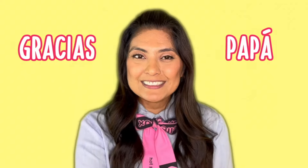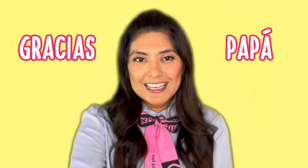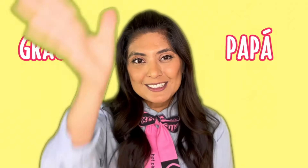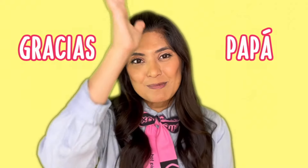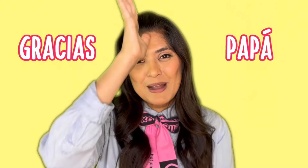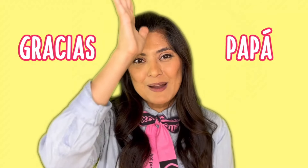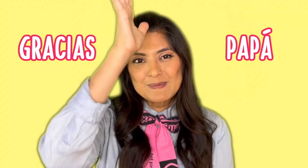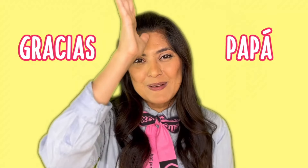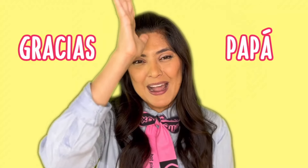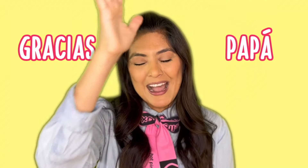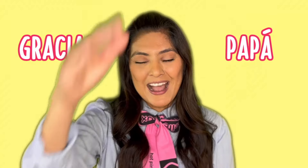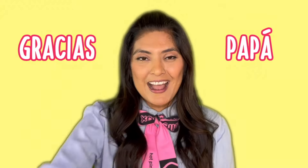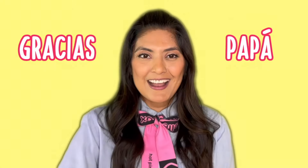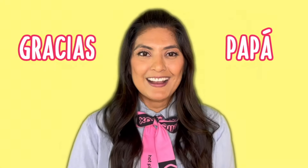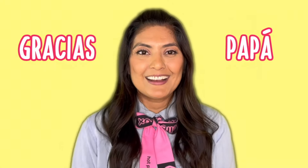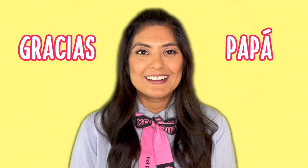Gracias, papá.